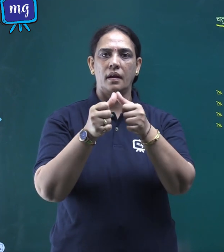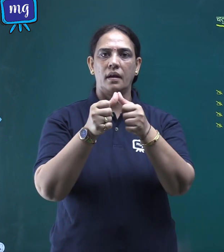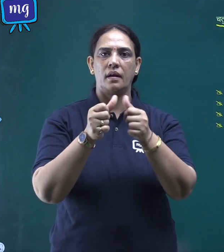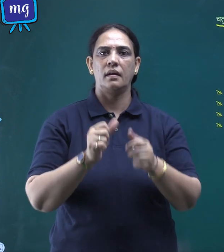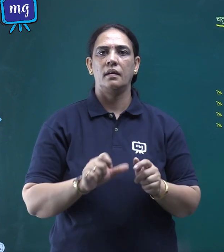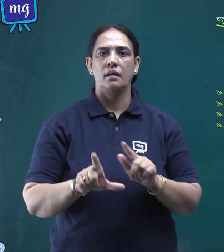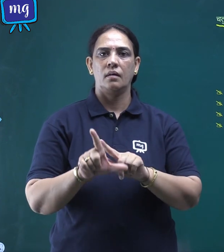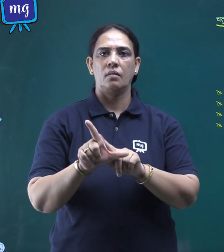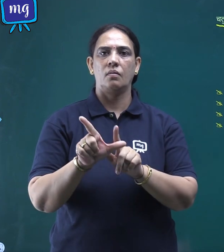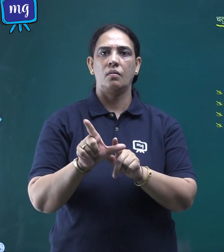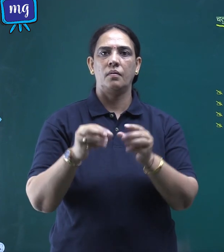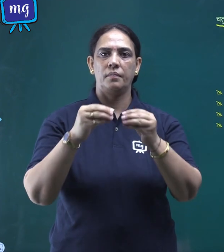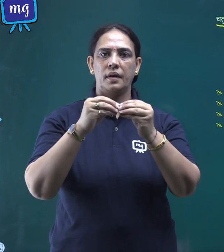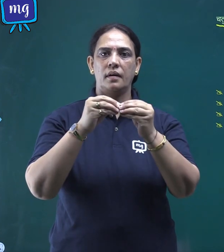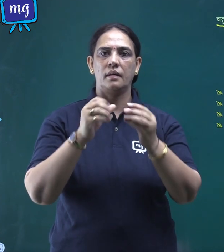कोण बी,